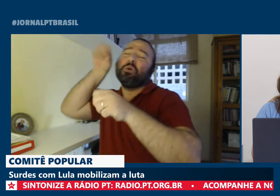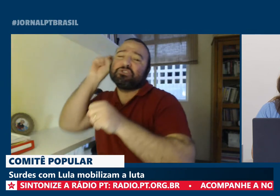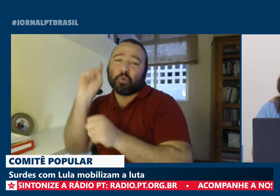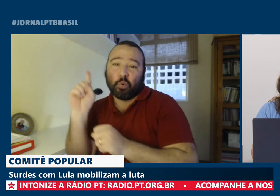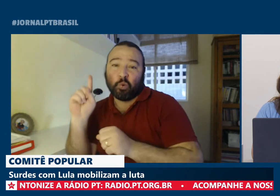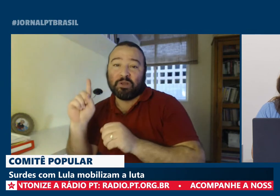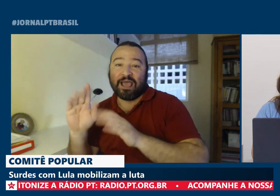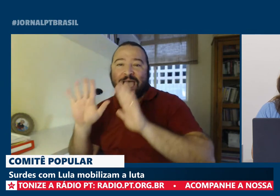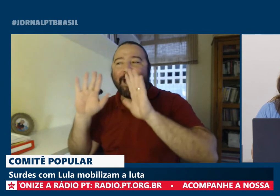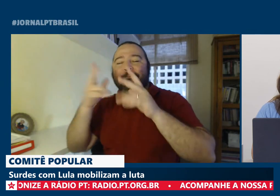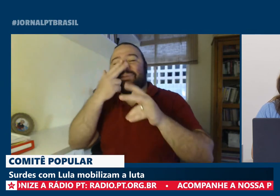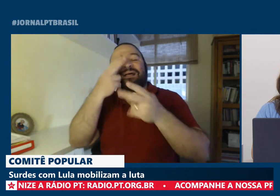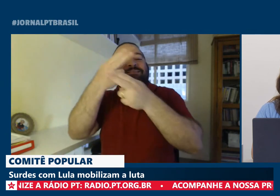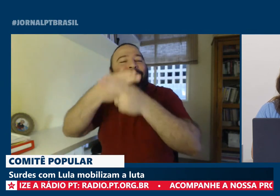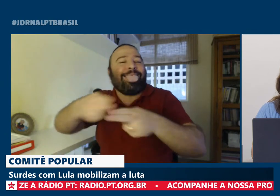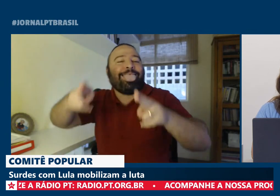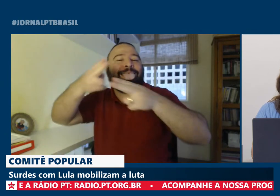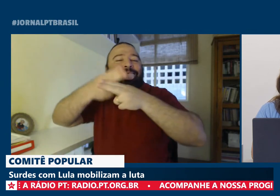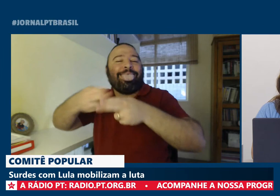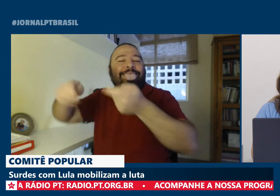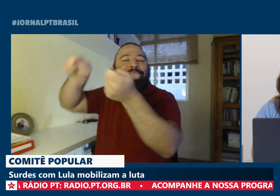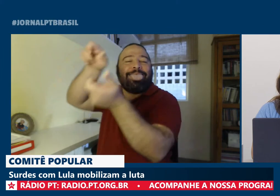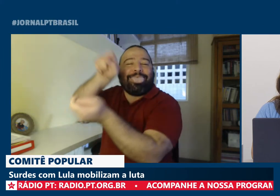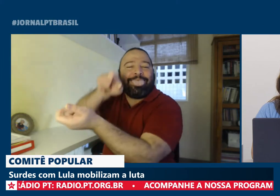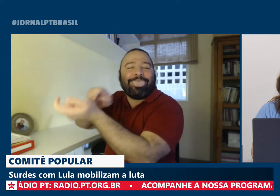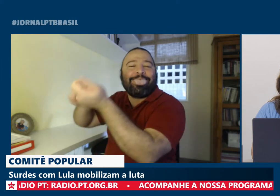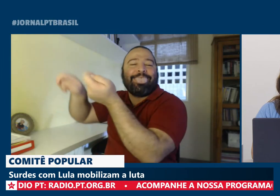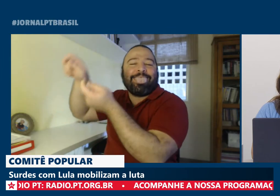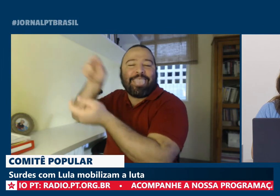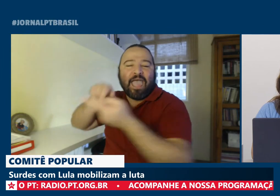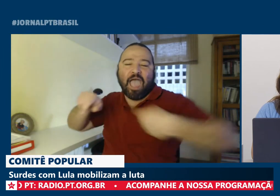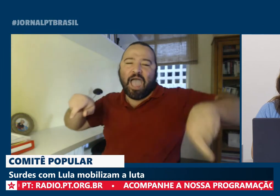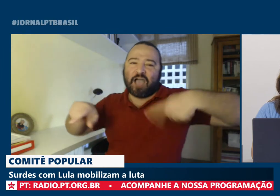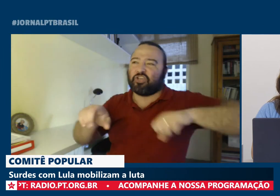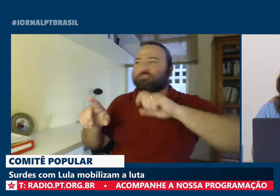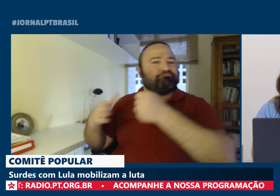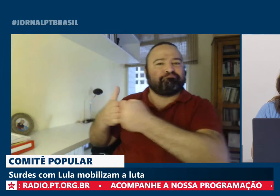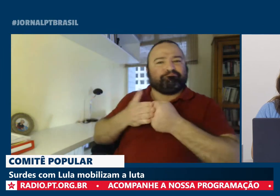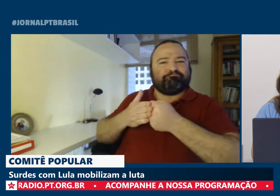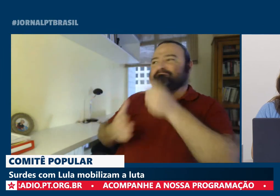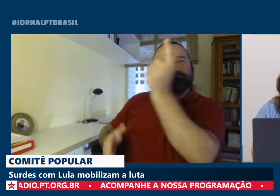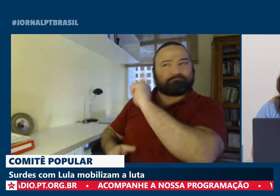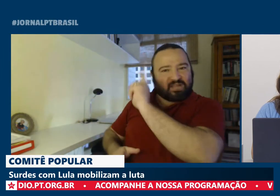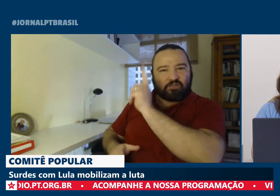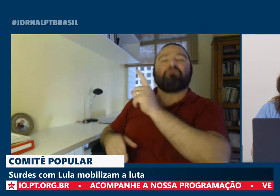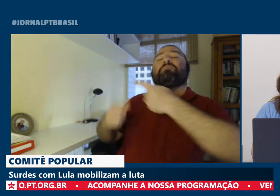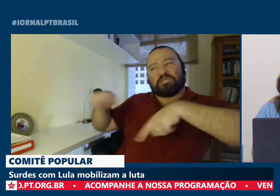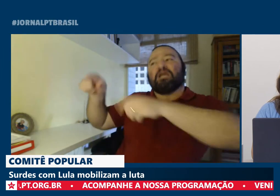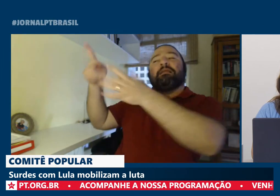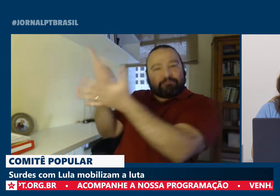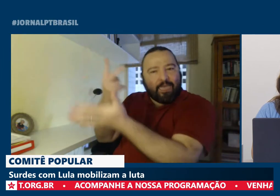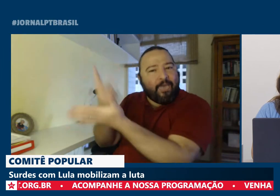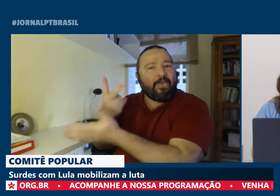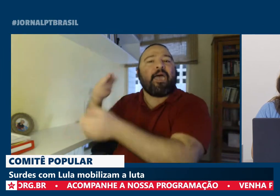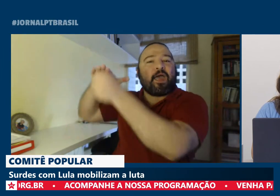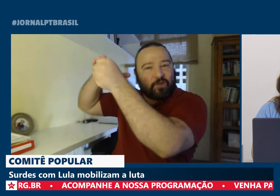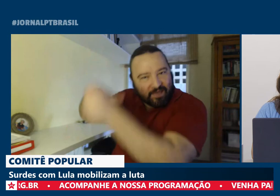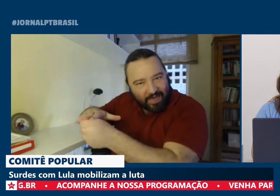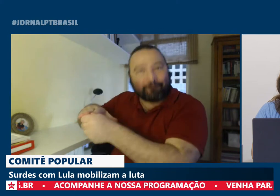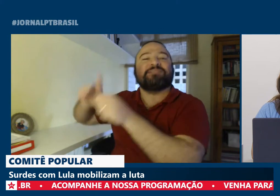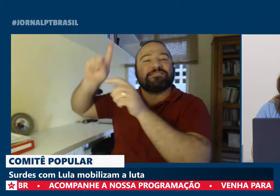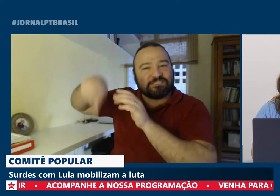divulgação contra essa fala e eles falaram, não, isso é apenas uma fala